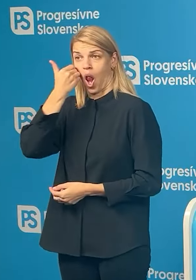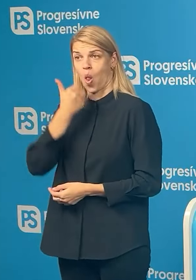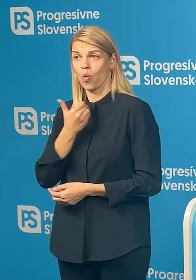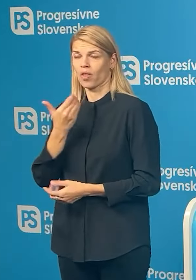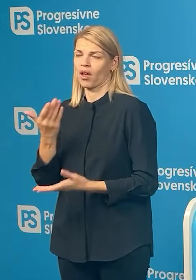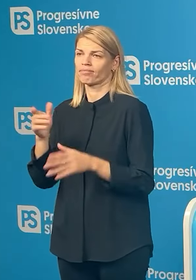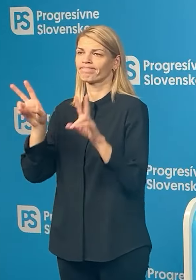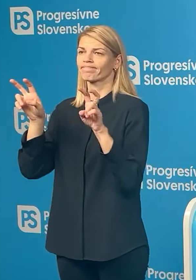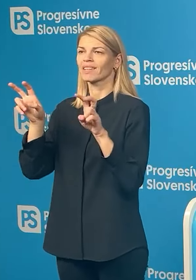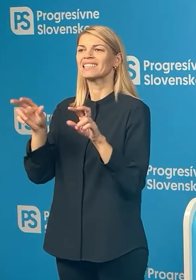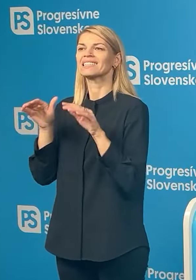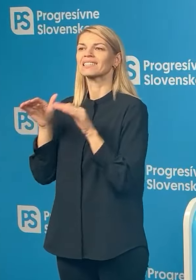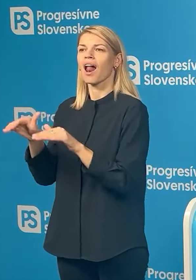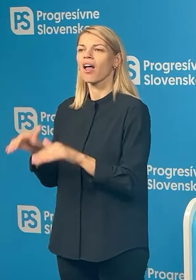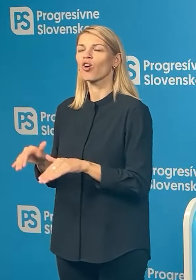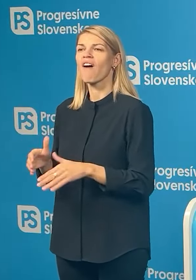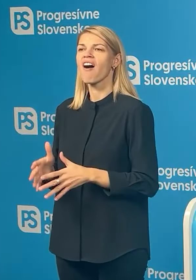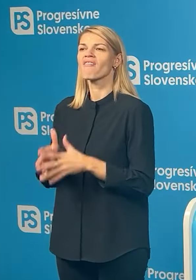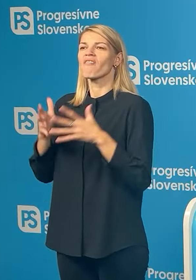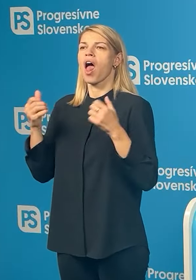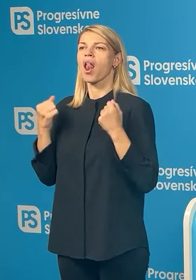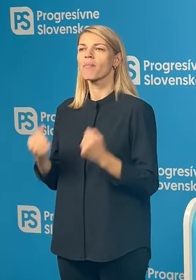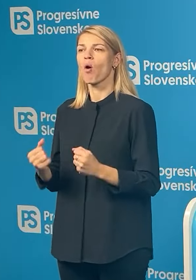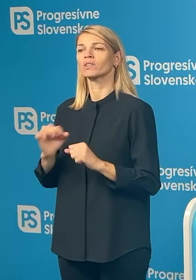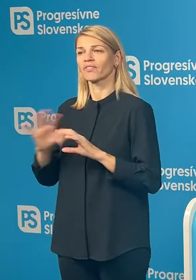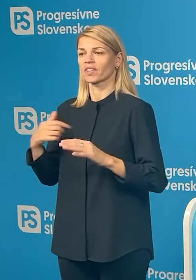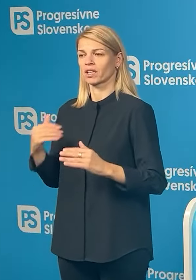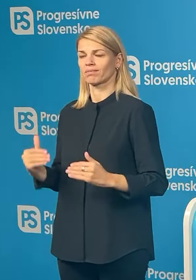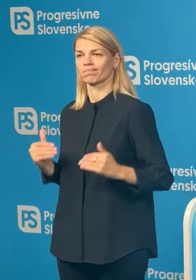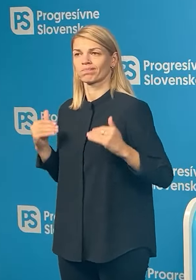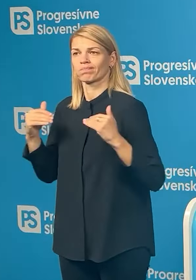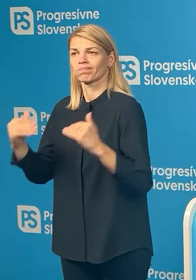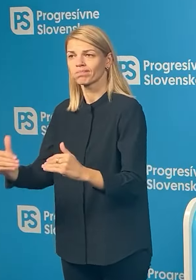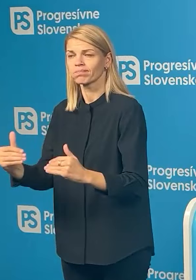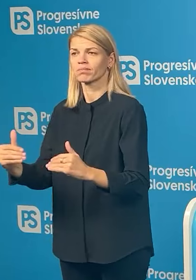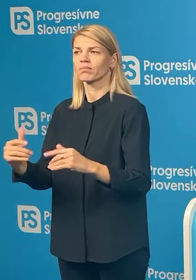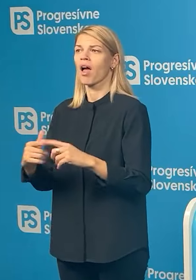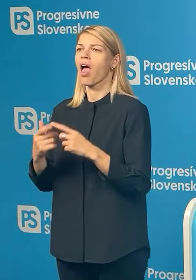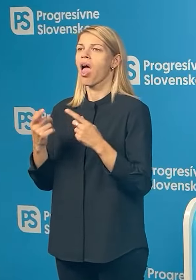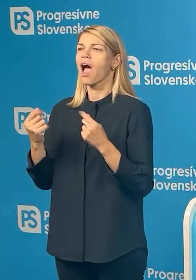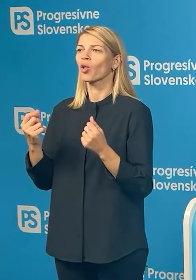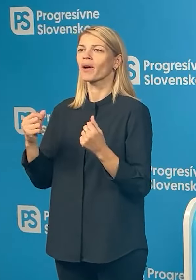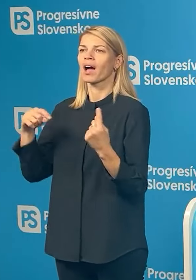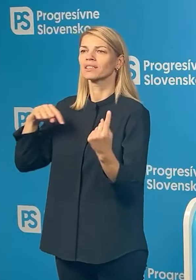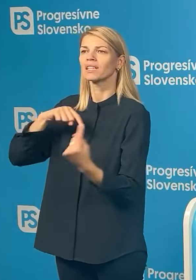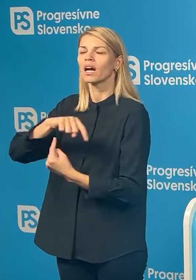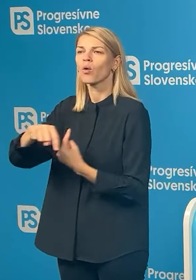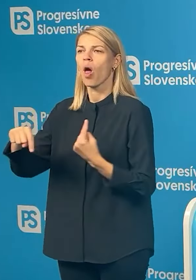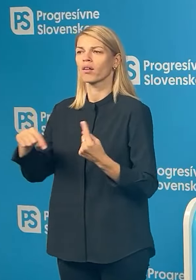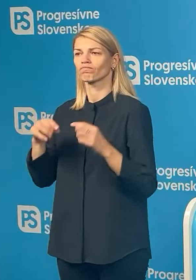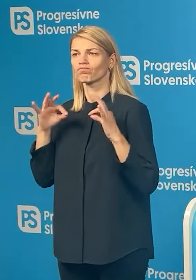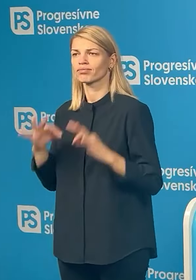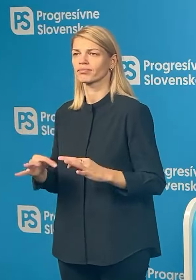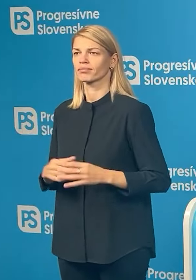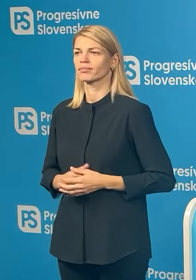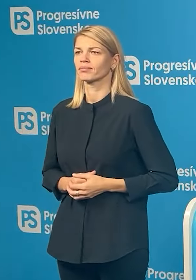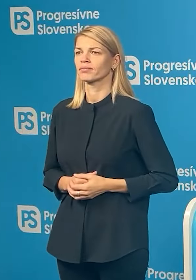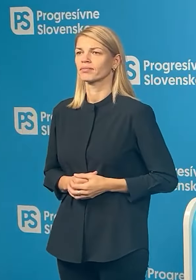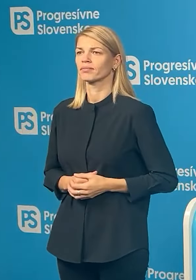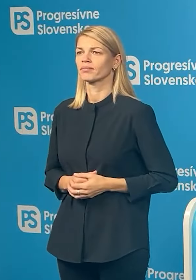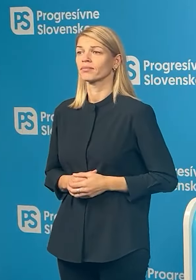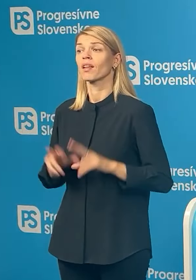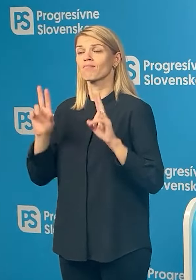hovorí, skládkovú veľmoc posunulo k civilizovanej spoločnosti a k cirkulárnej ekonomike ako takej. Práve naopak. A